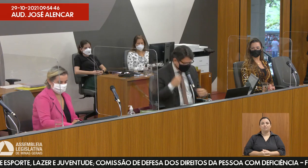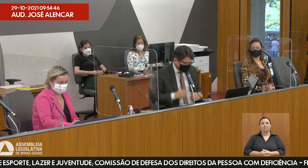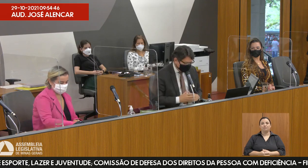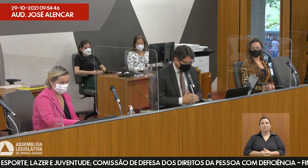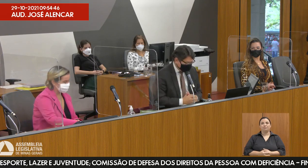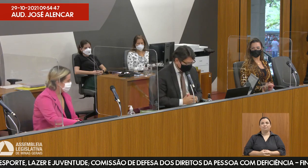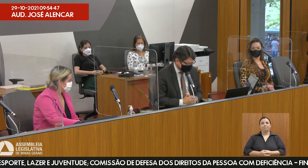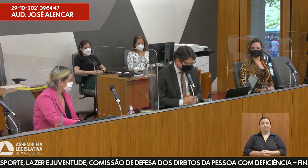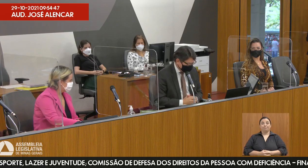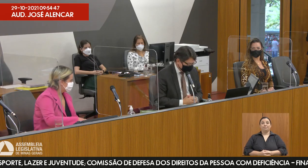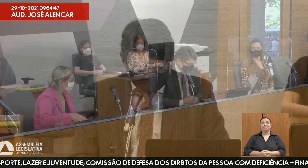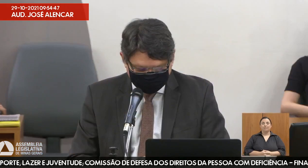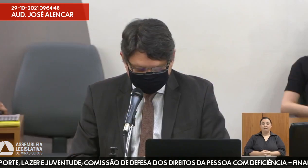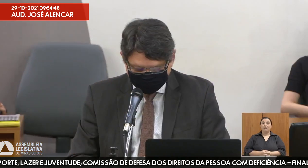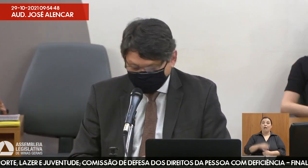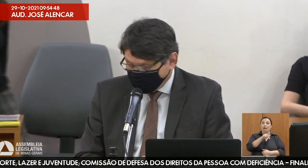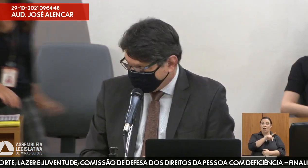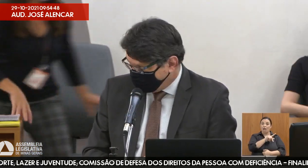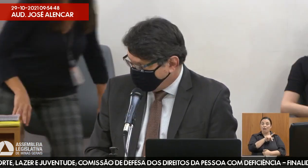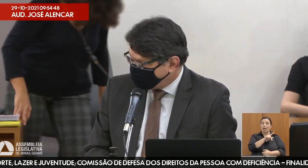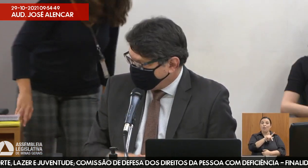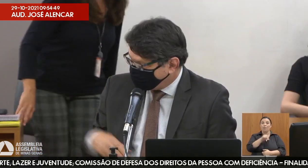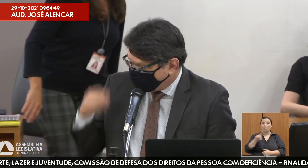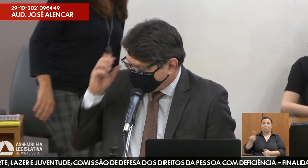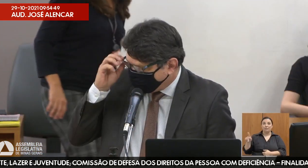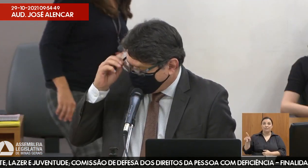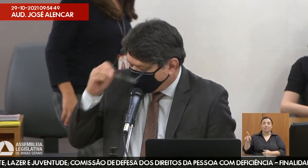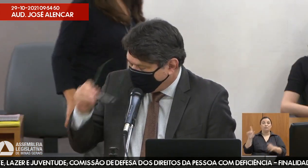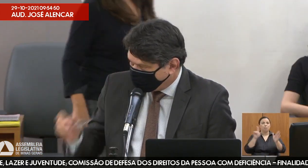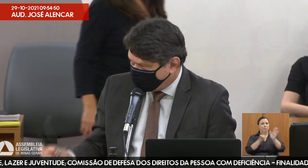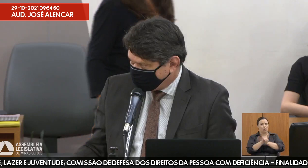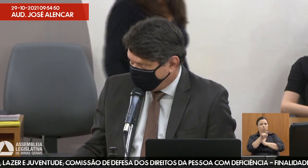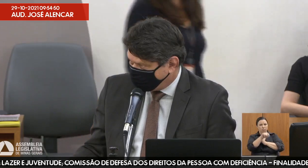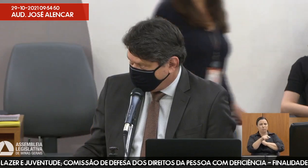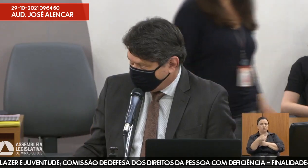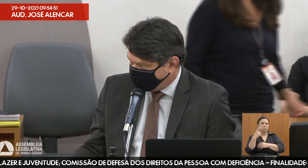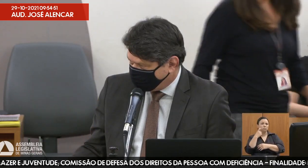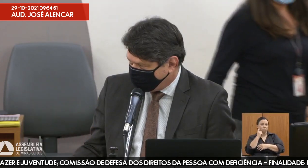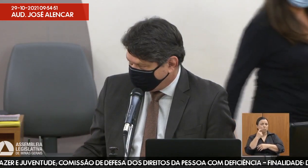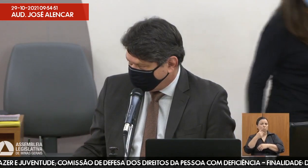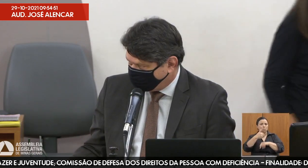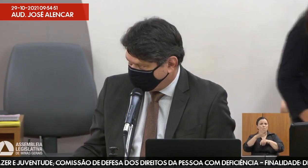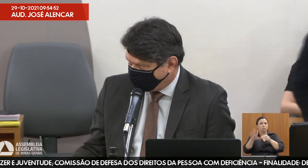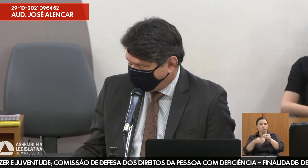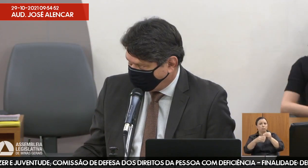A presidência indaga se você ainda quer fazer algum esclarecimento. Priscila?